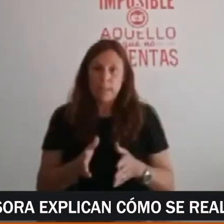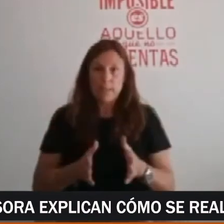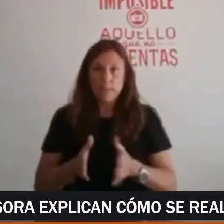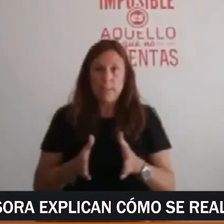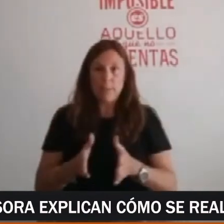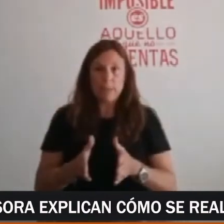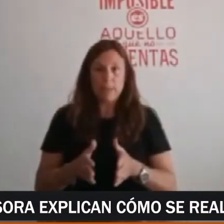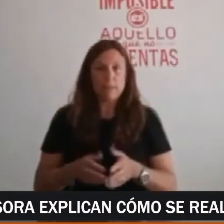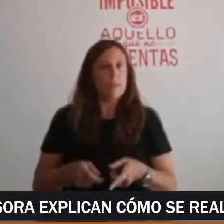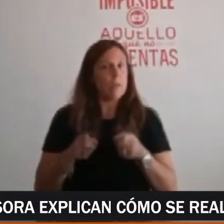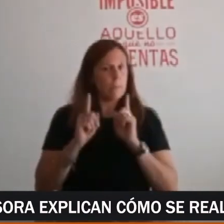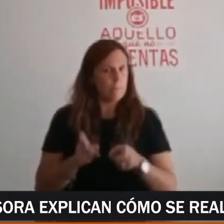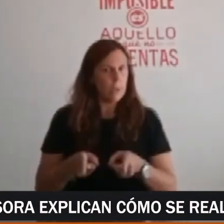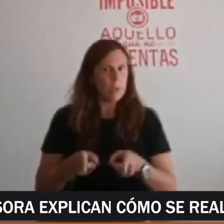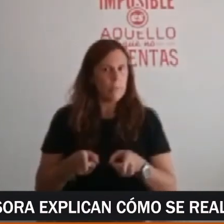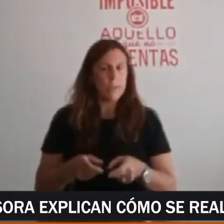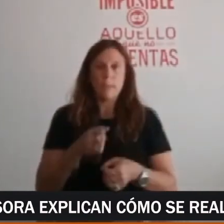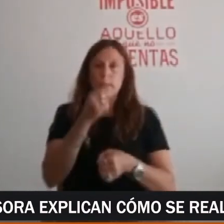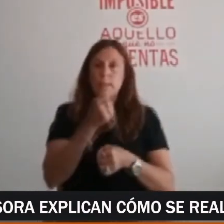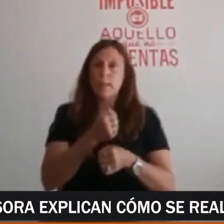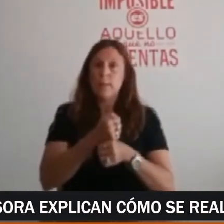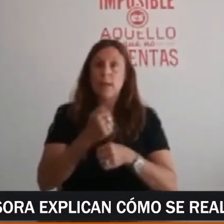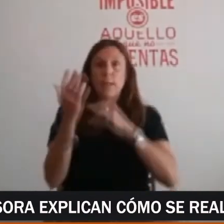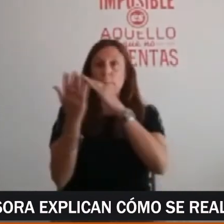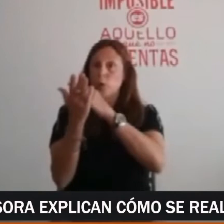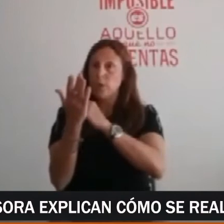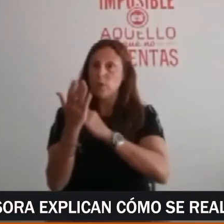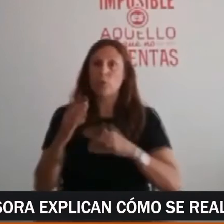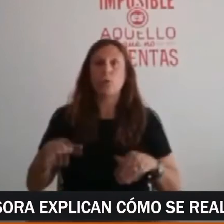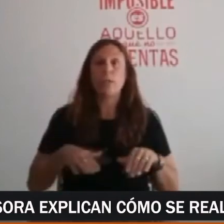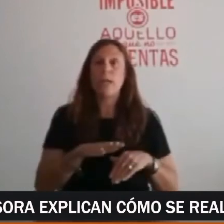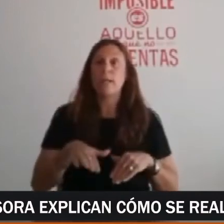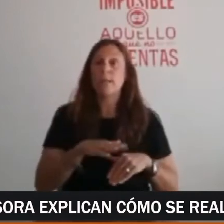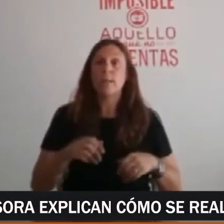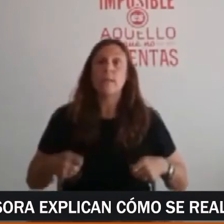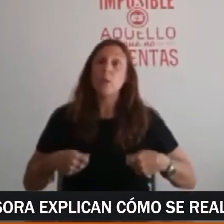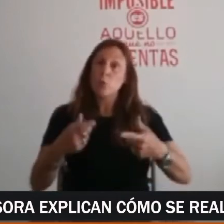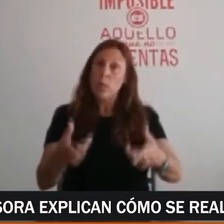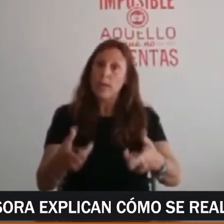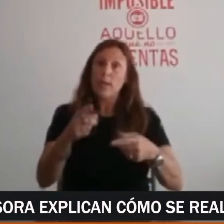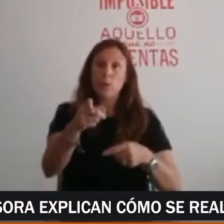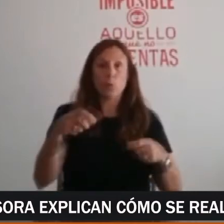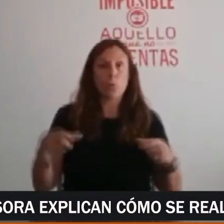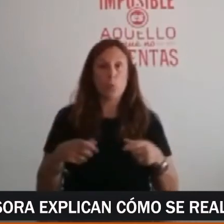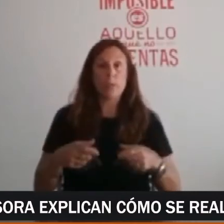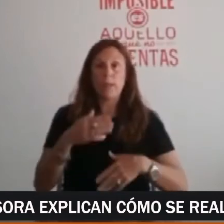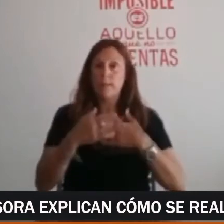dispositivos, las máquinas y herramientas, pero también trabajar en proyectos sociales y ayudar a